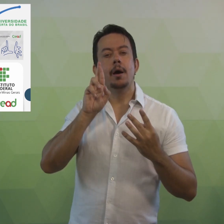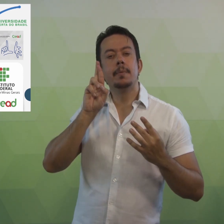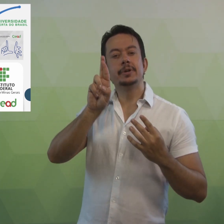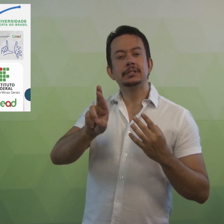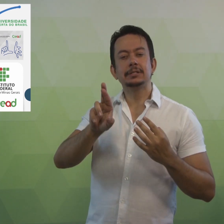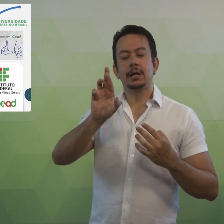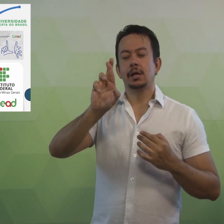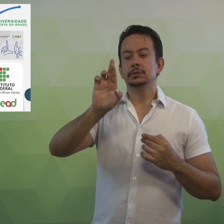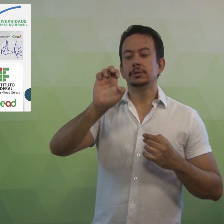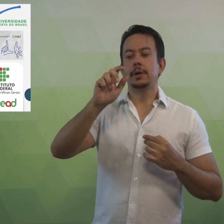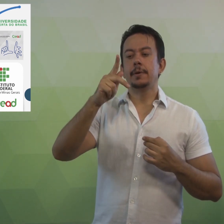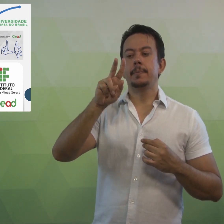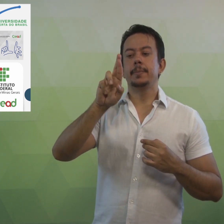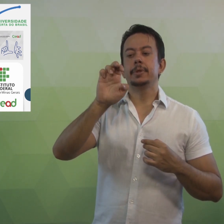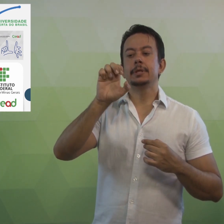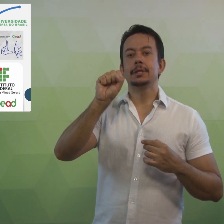e representação,